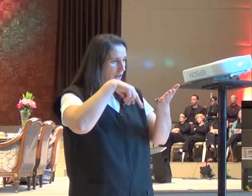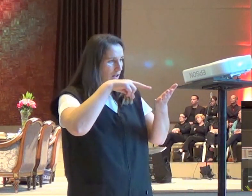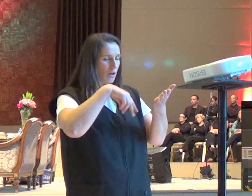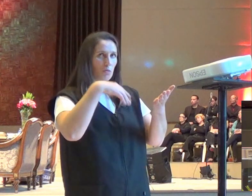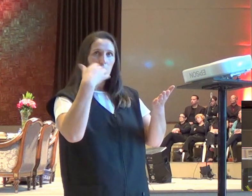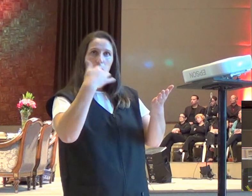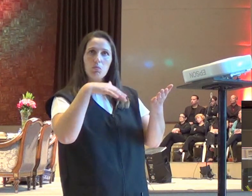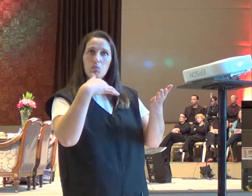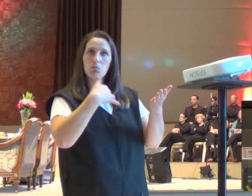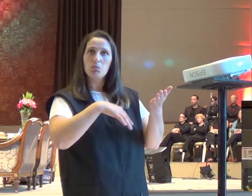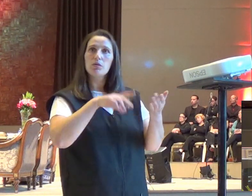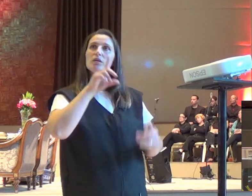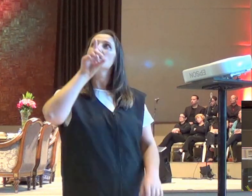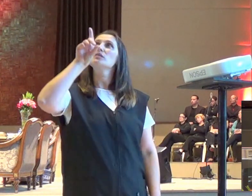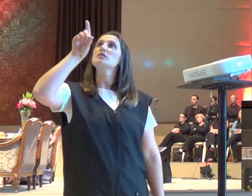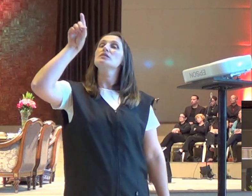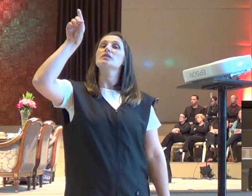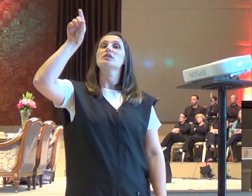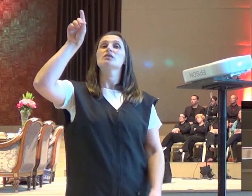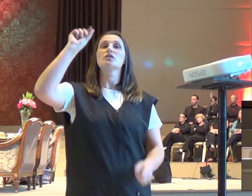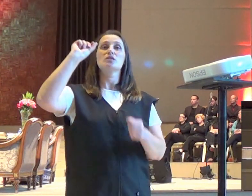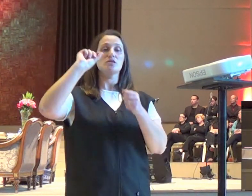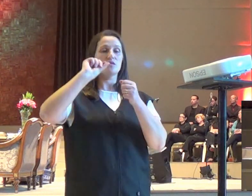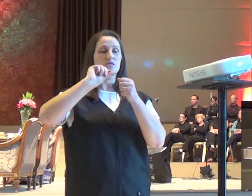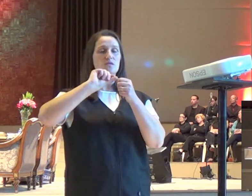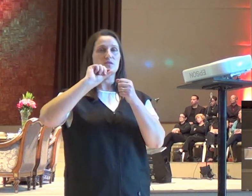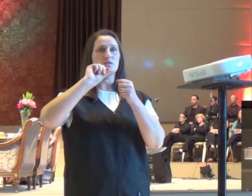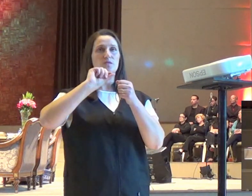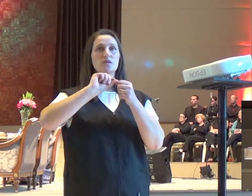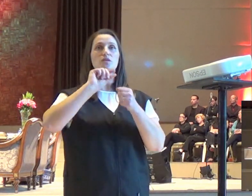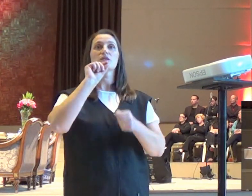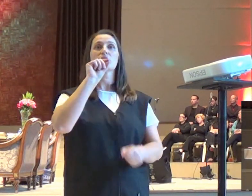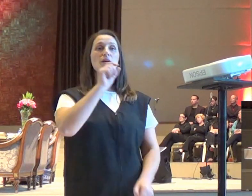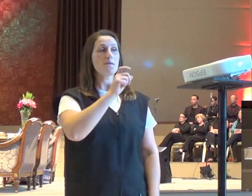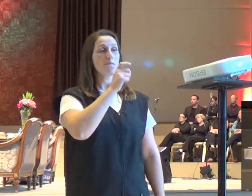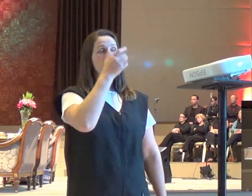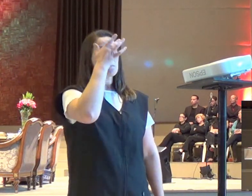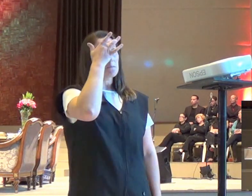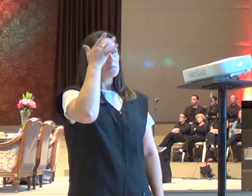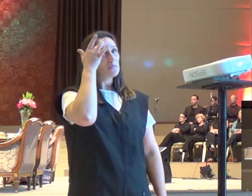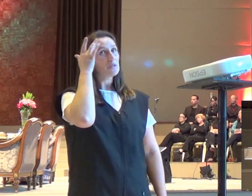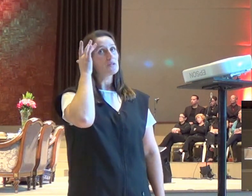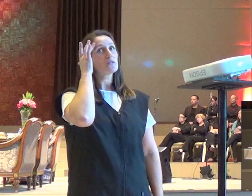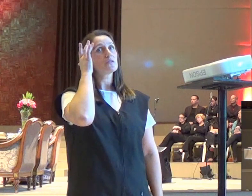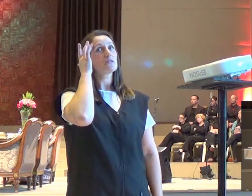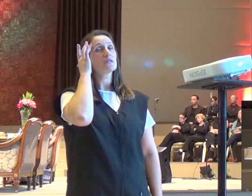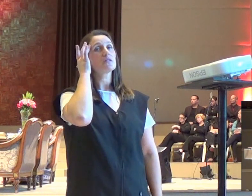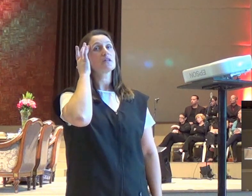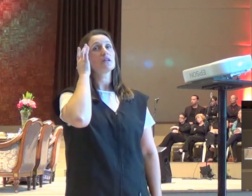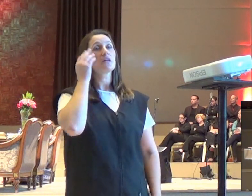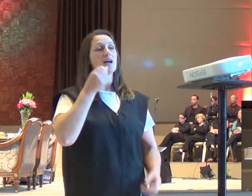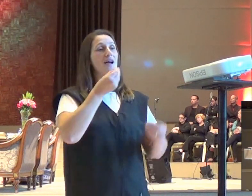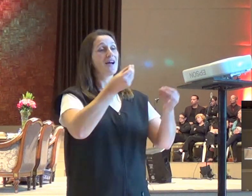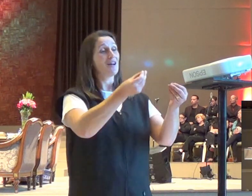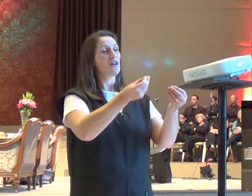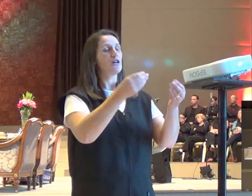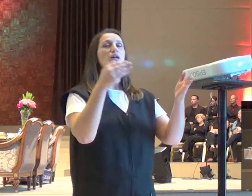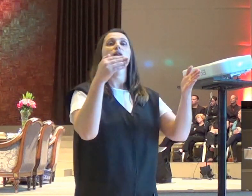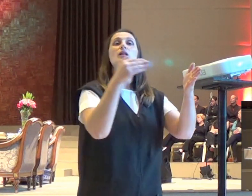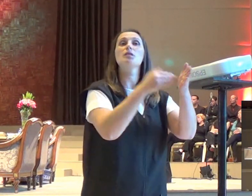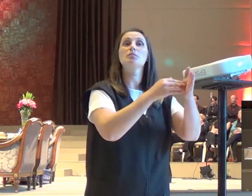gente, Deus nos fez pessoas para que, na verdade, coloquemos limites,